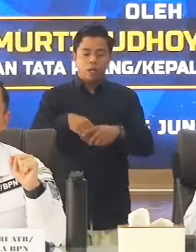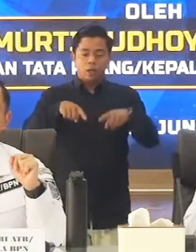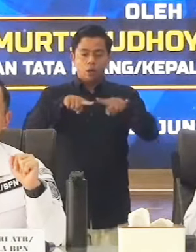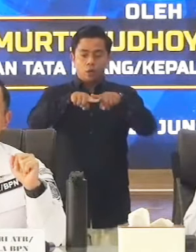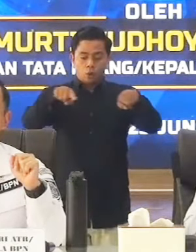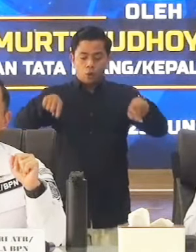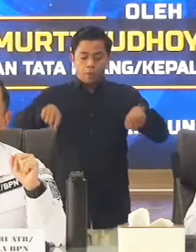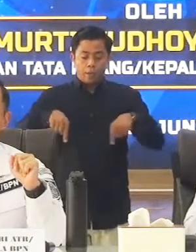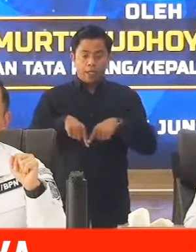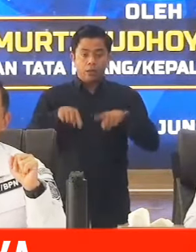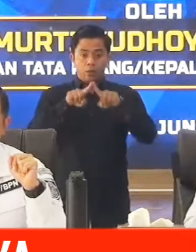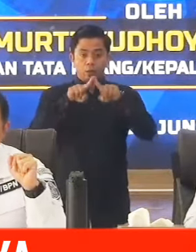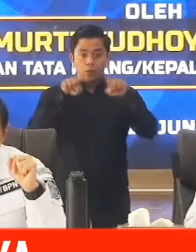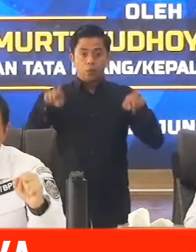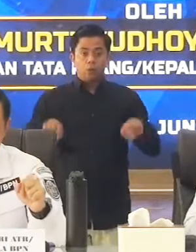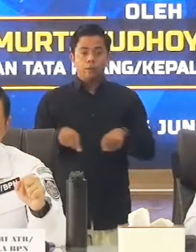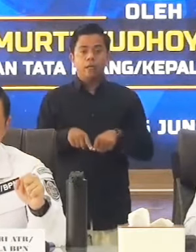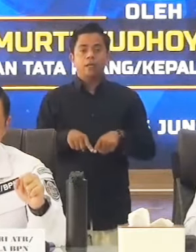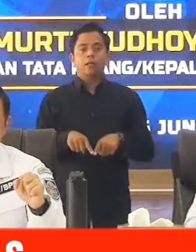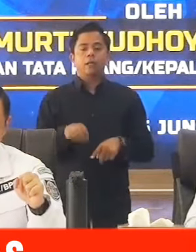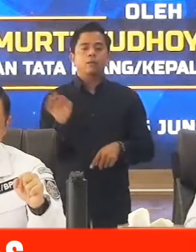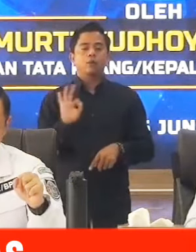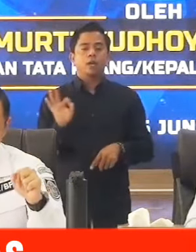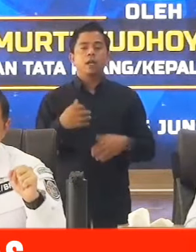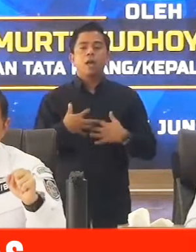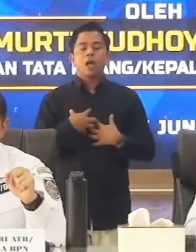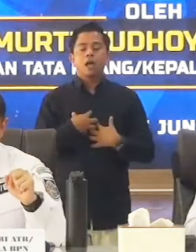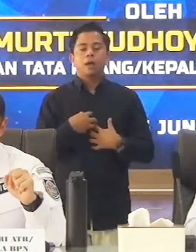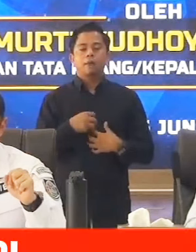bukan hak miliknya.